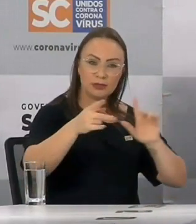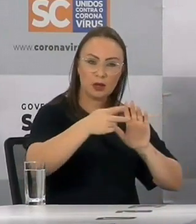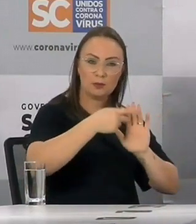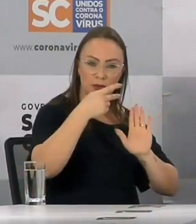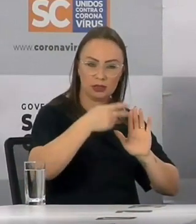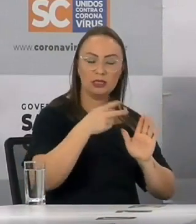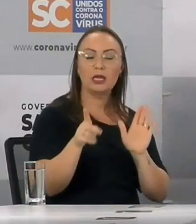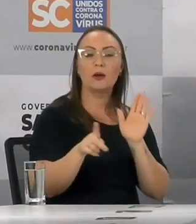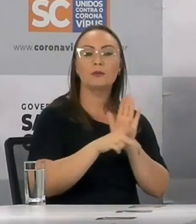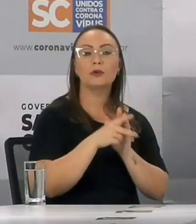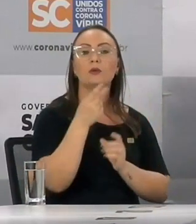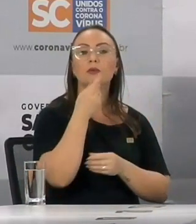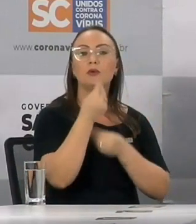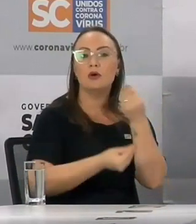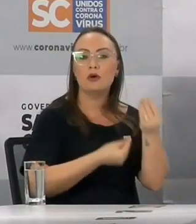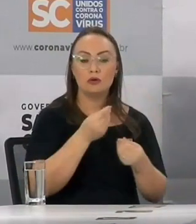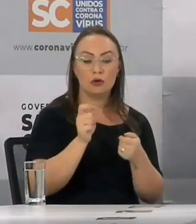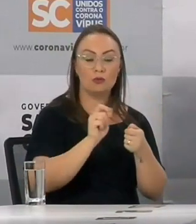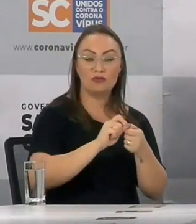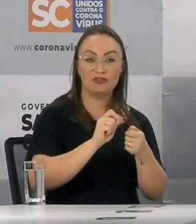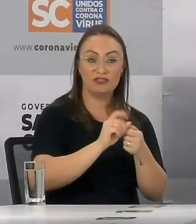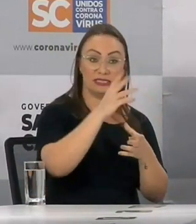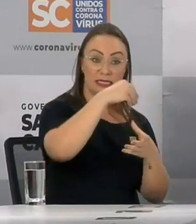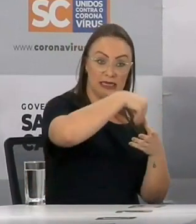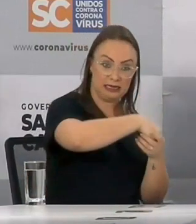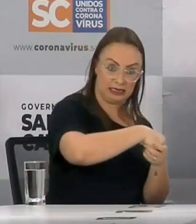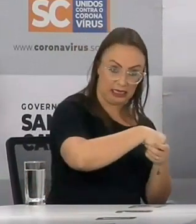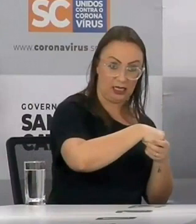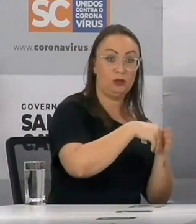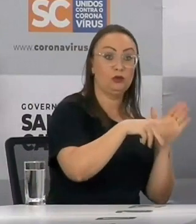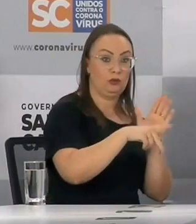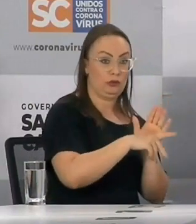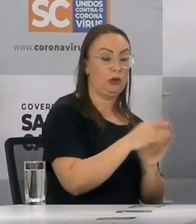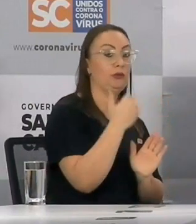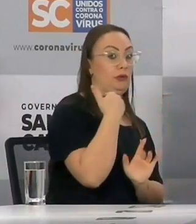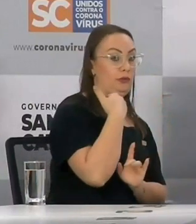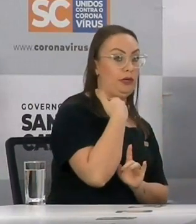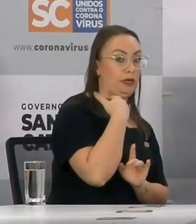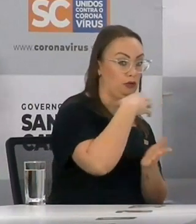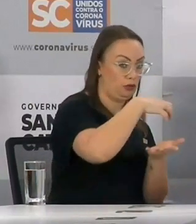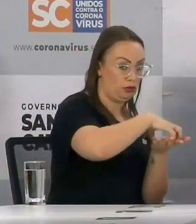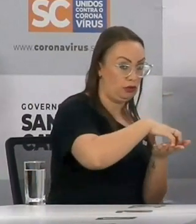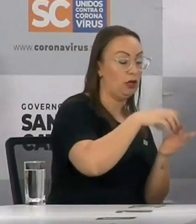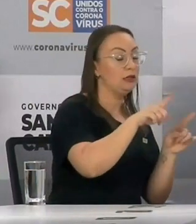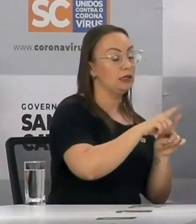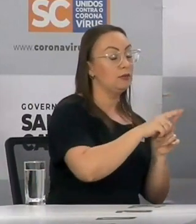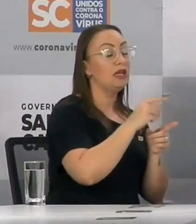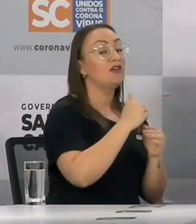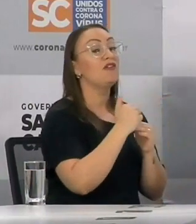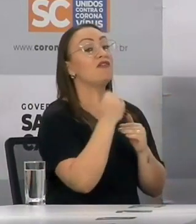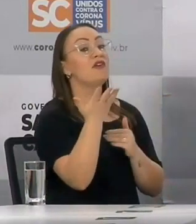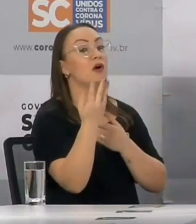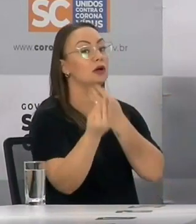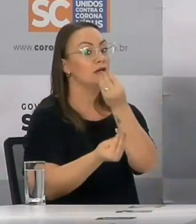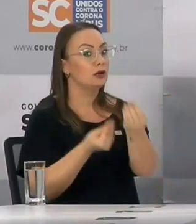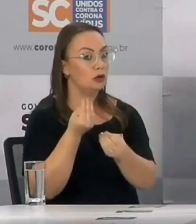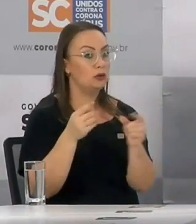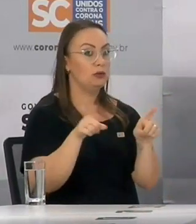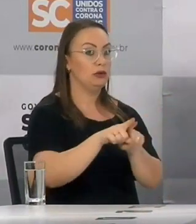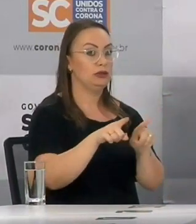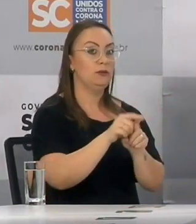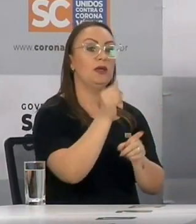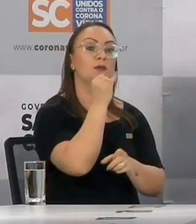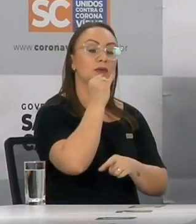detalhamentos de como a ação deve ser feita dentro e fora das agências como se faz assepsia do equipamento de proteção individual